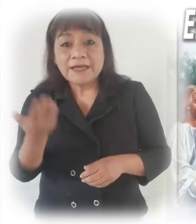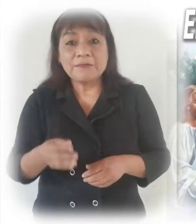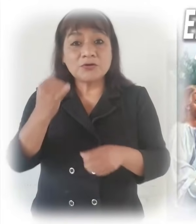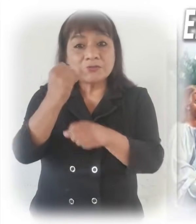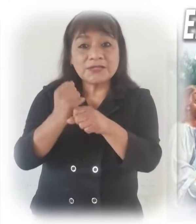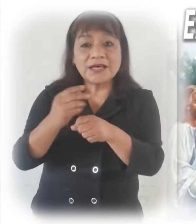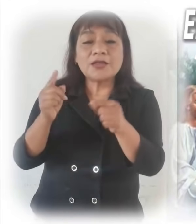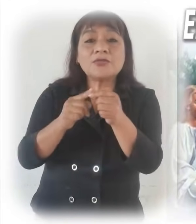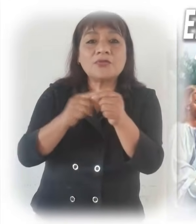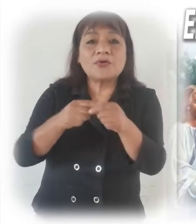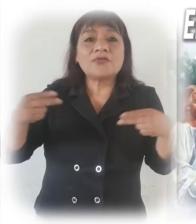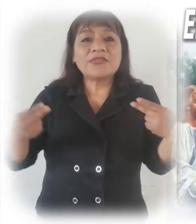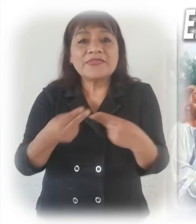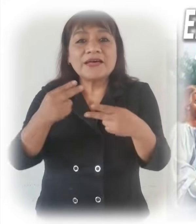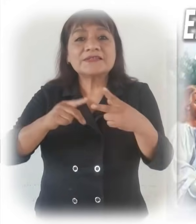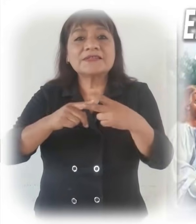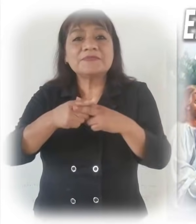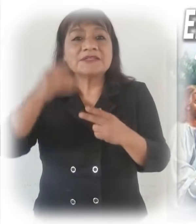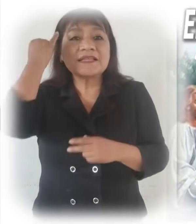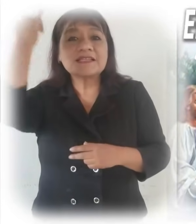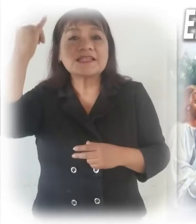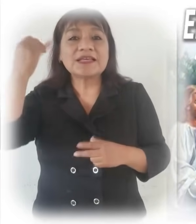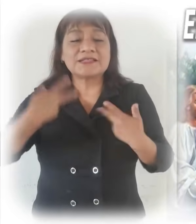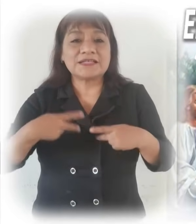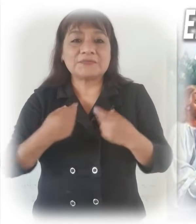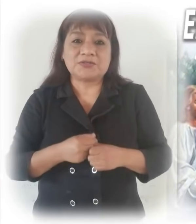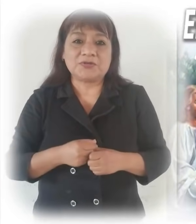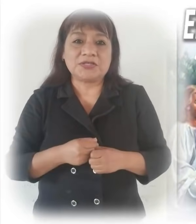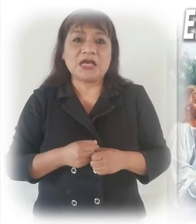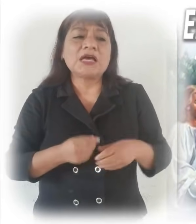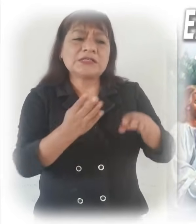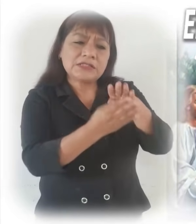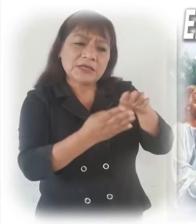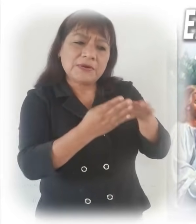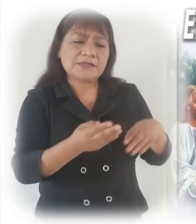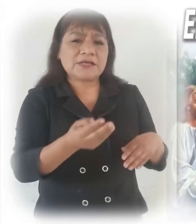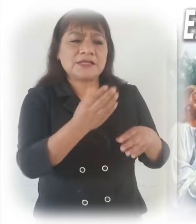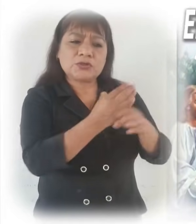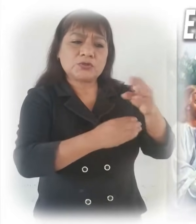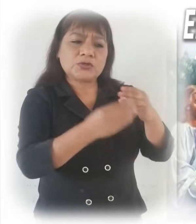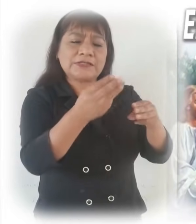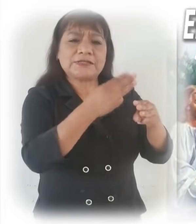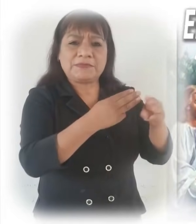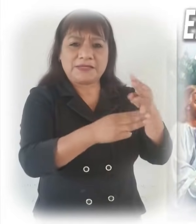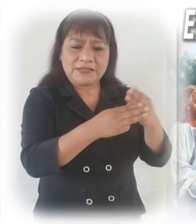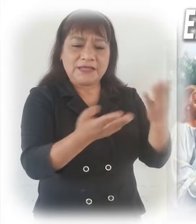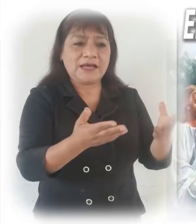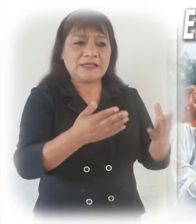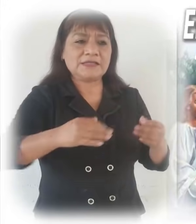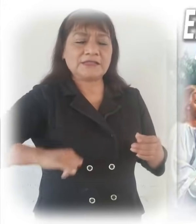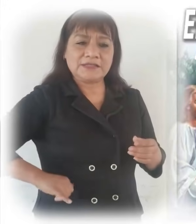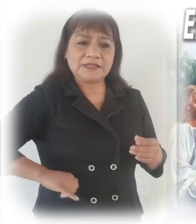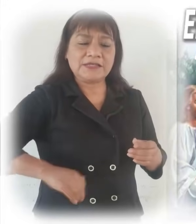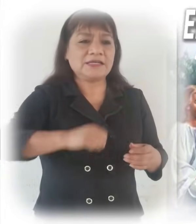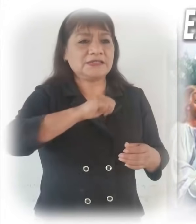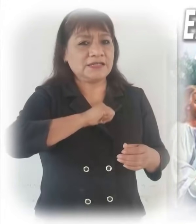dónde nacen las motivaciones del hombre. Si están basadas en lo que llamamos materialismo, interés,